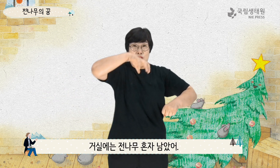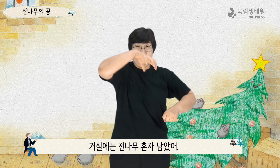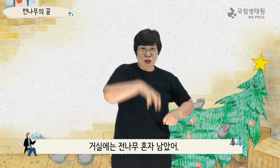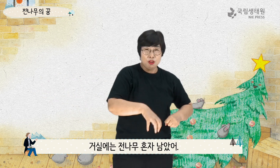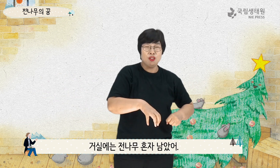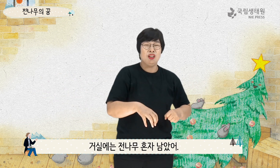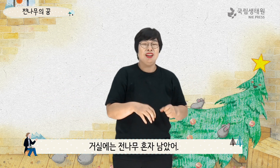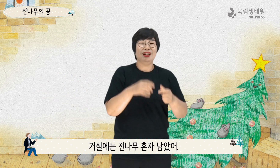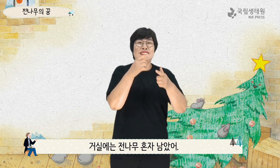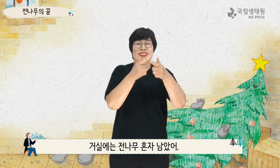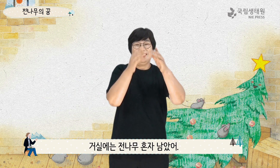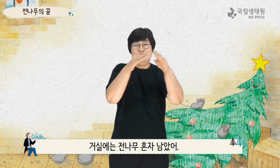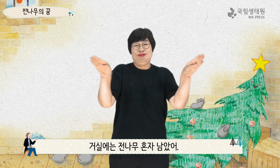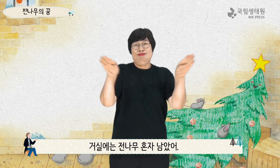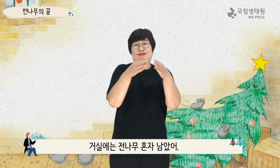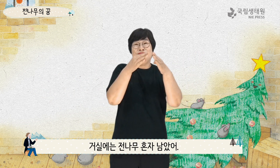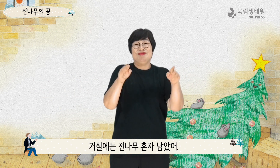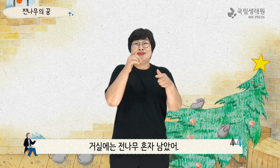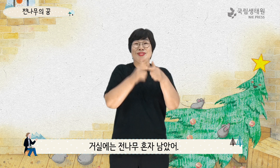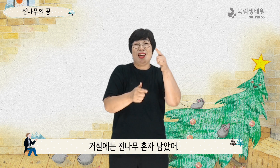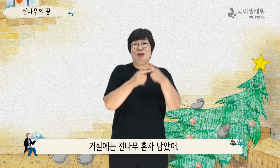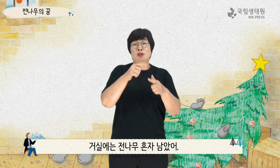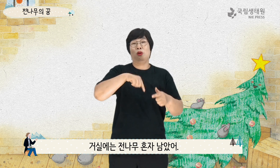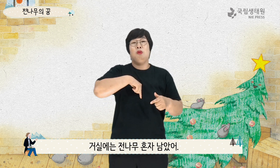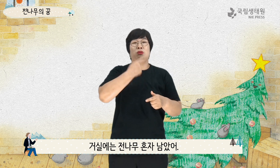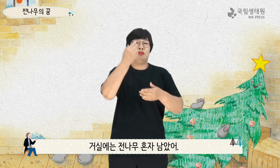거실에는 전나무 혼자 남았어.